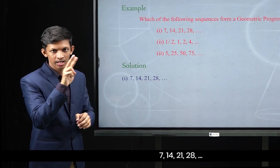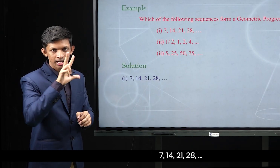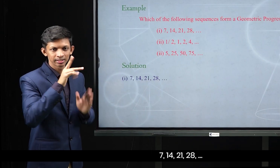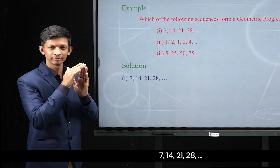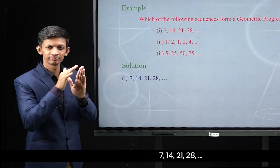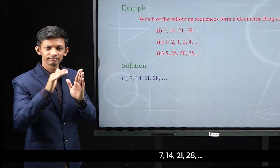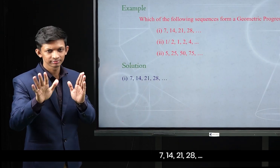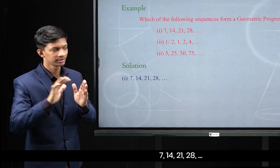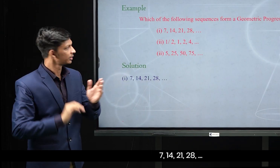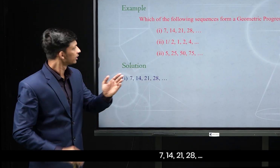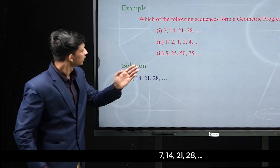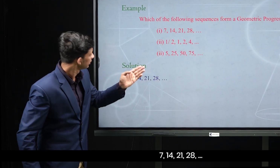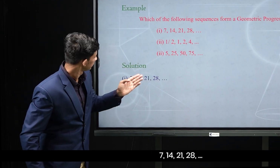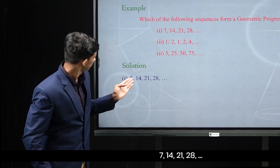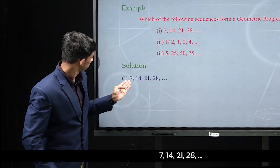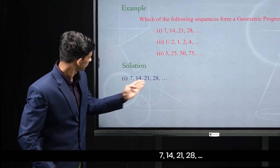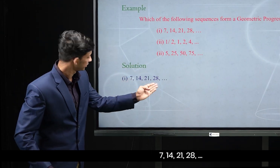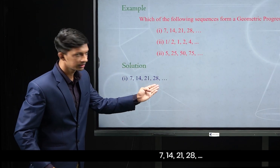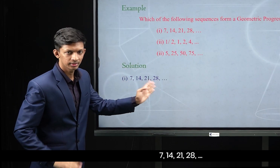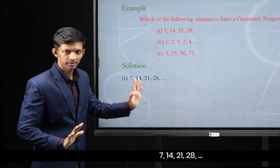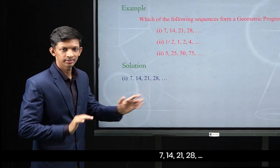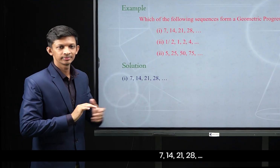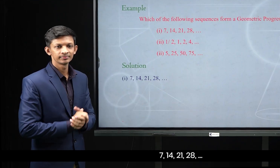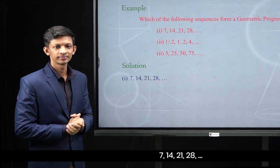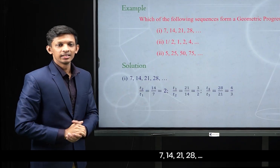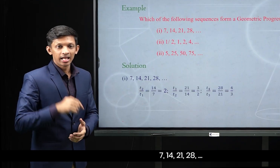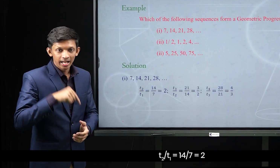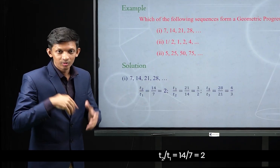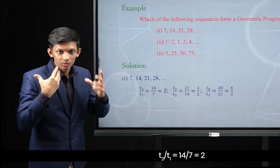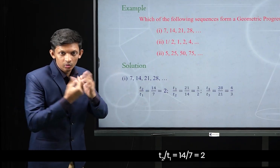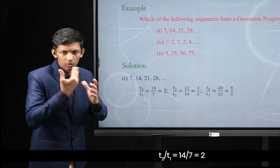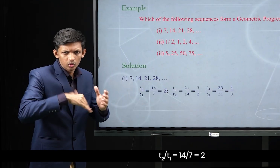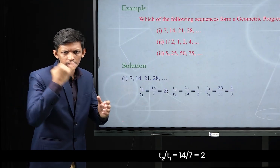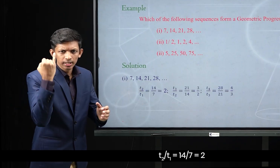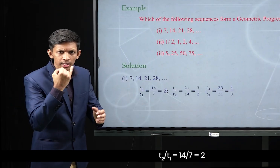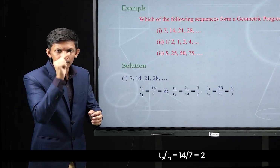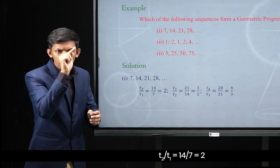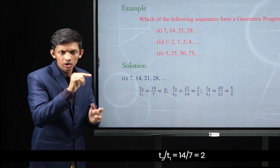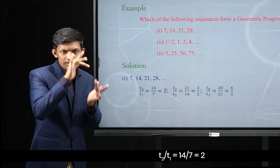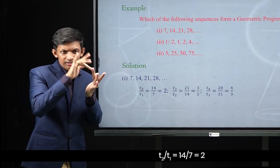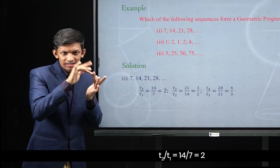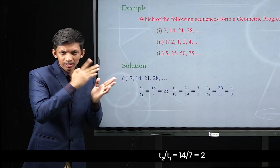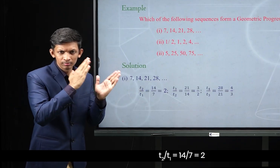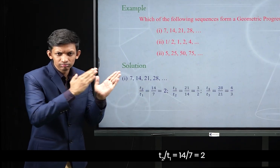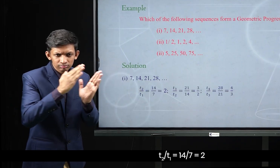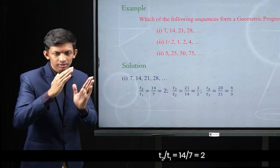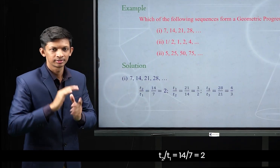14, 21, 28. டி கீழ் இலக்கு 2 கீழ்